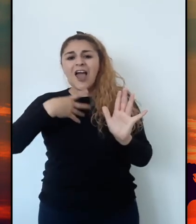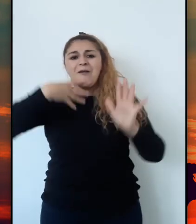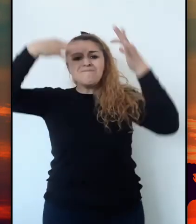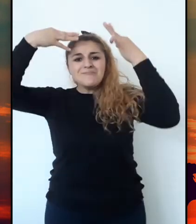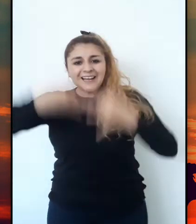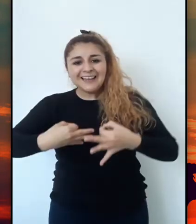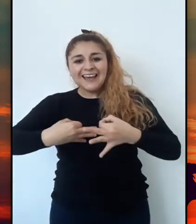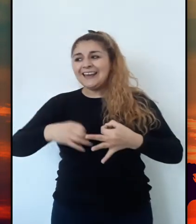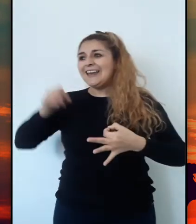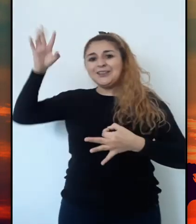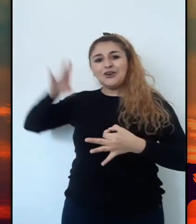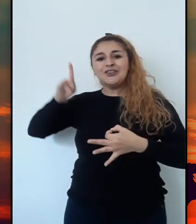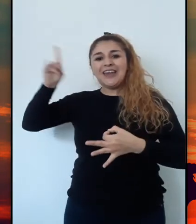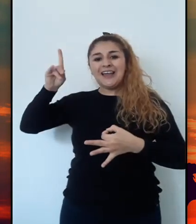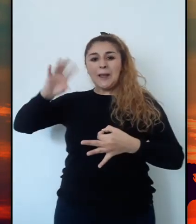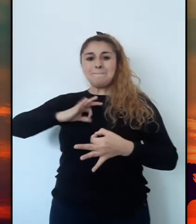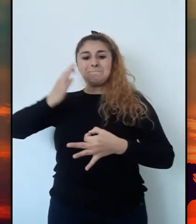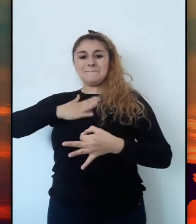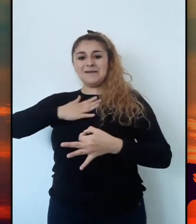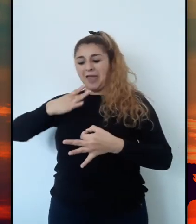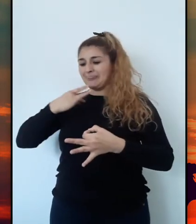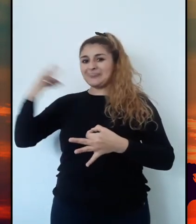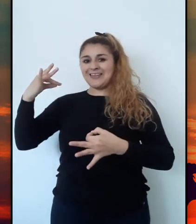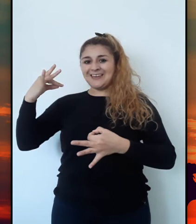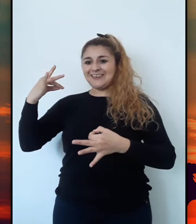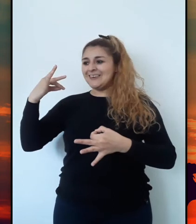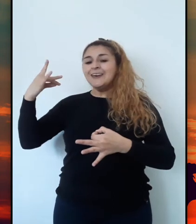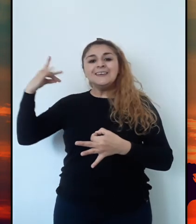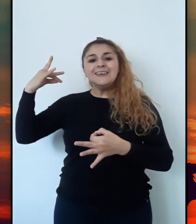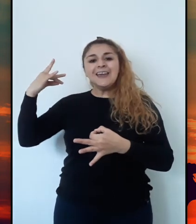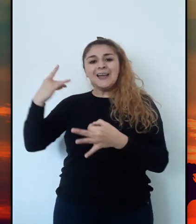hasta el día de Jesucristo. Amén. Amén.